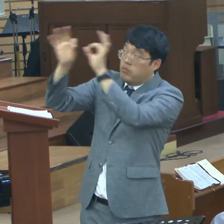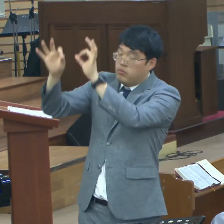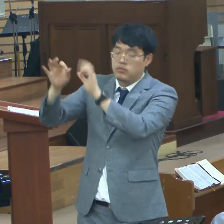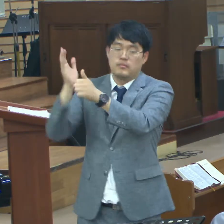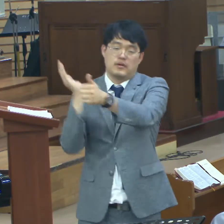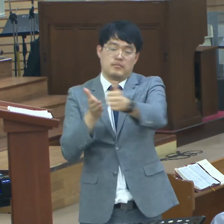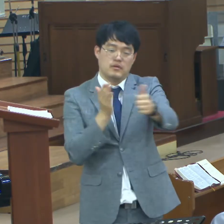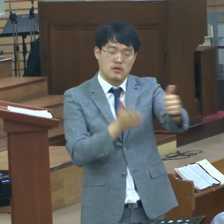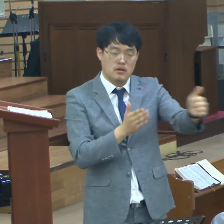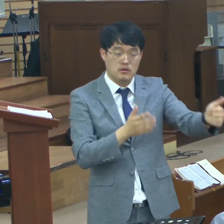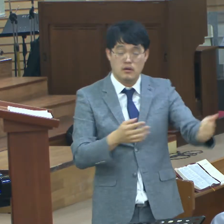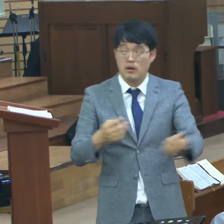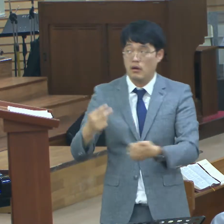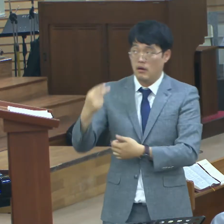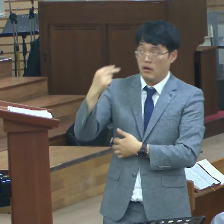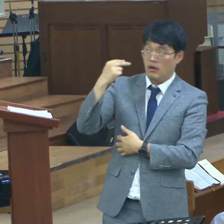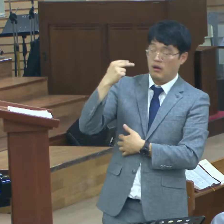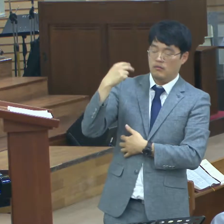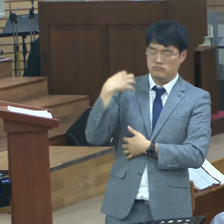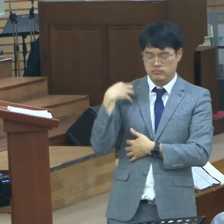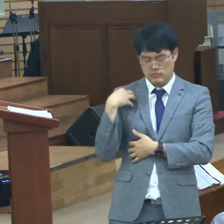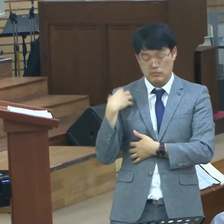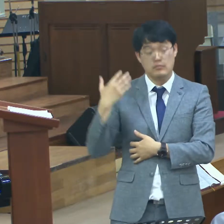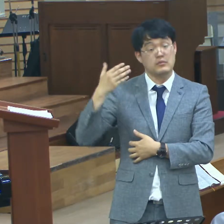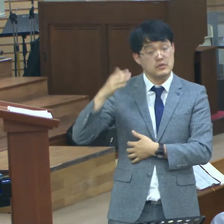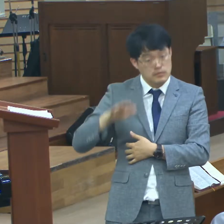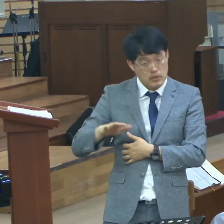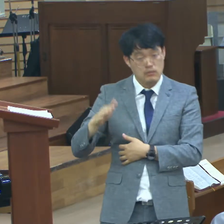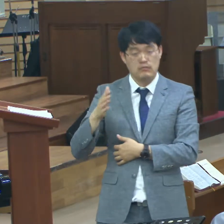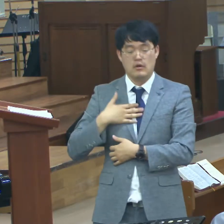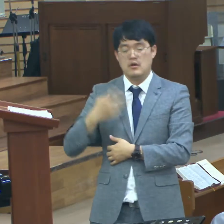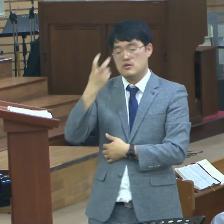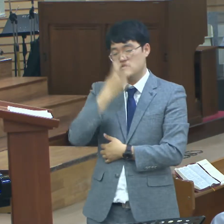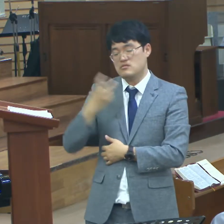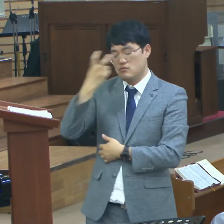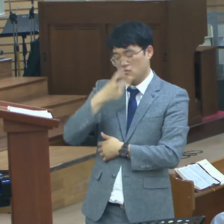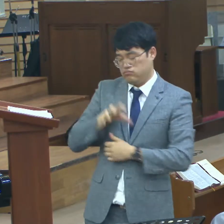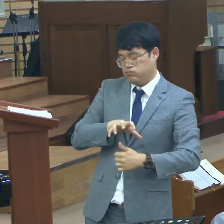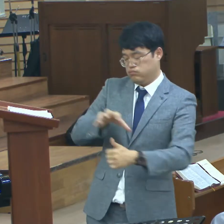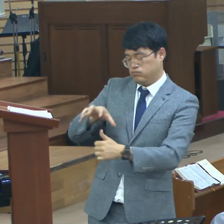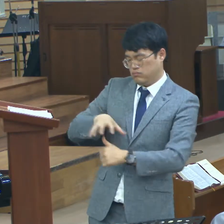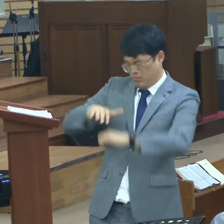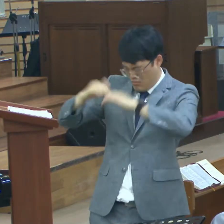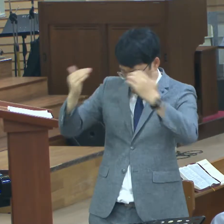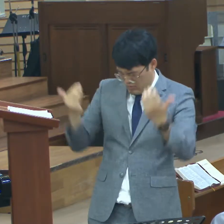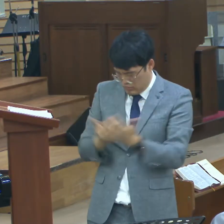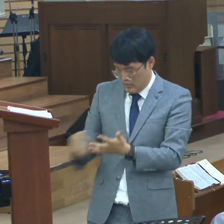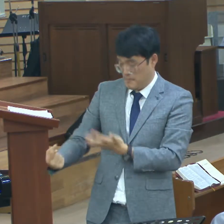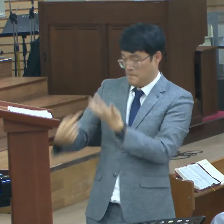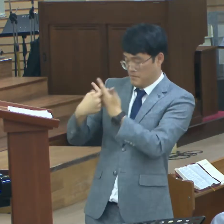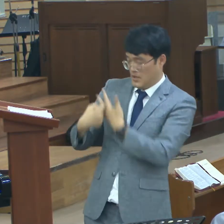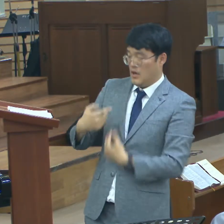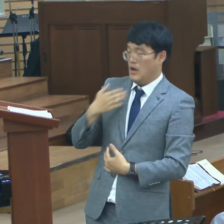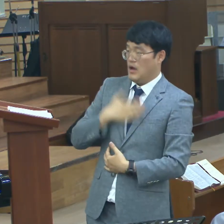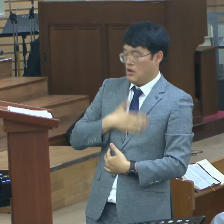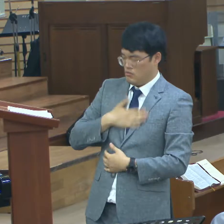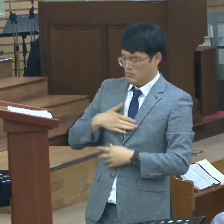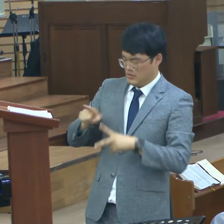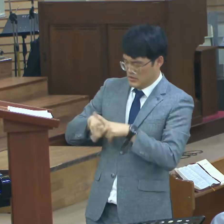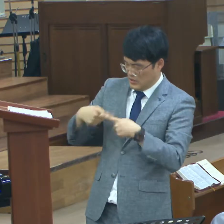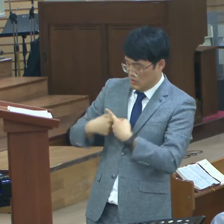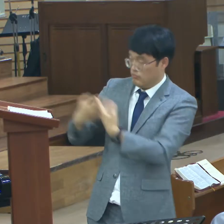부담이지만 한편으로는 그것만큼 든든한 축복이 어디 있겠어요? 모든 것을 알고 계신다. 모든 것을 다